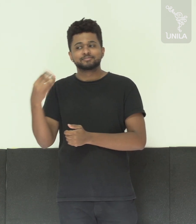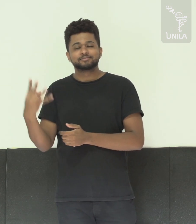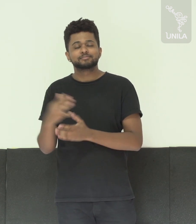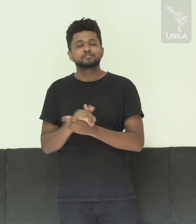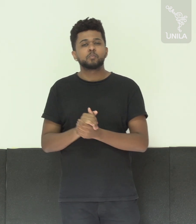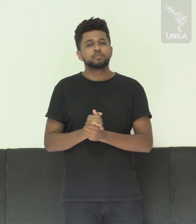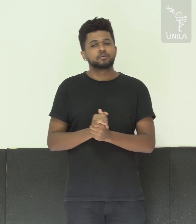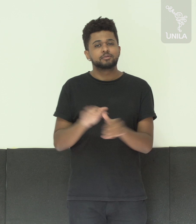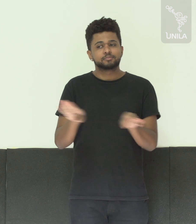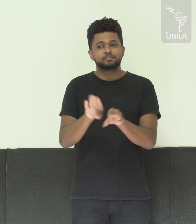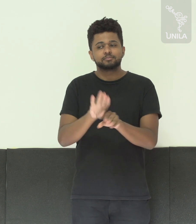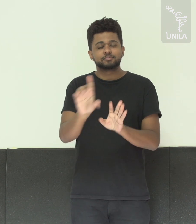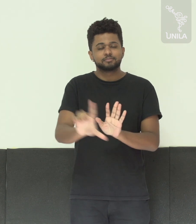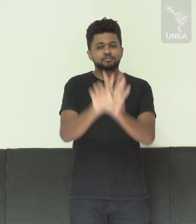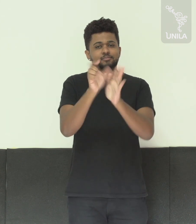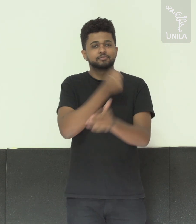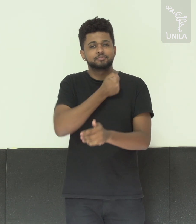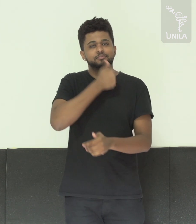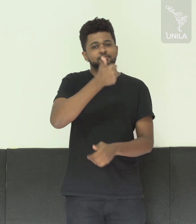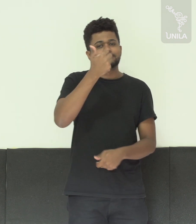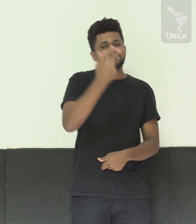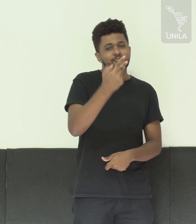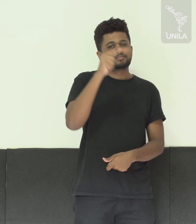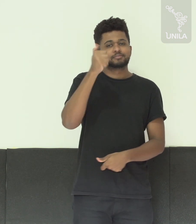5.296/2004, e pela Lei número